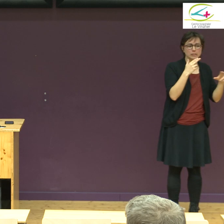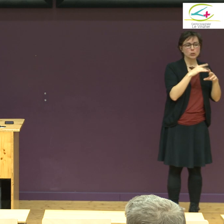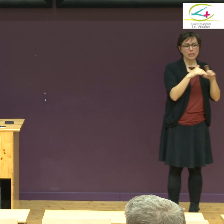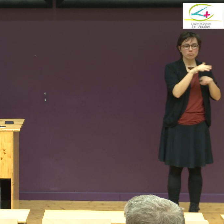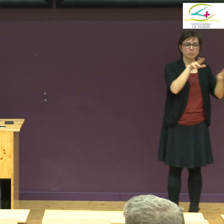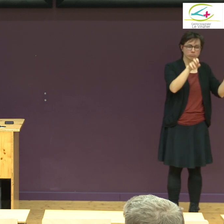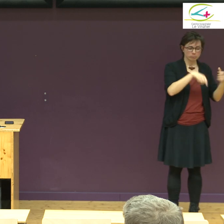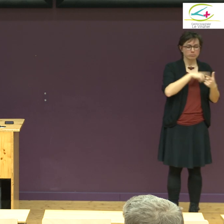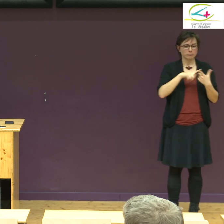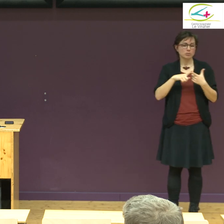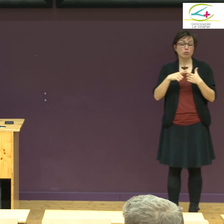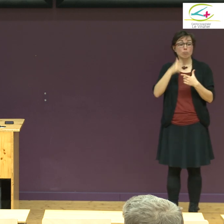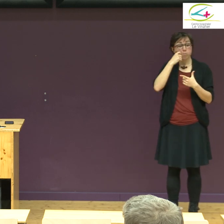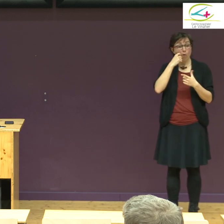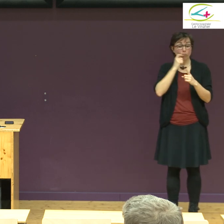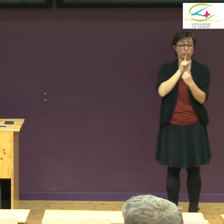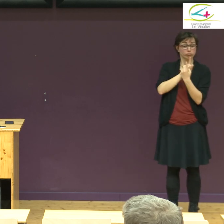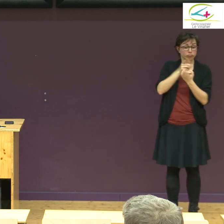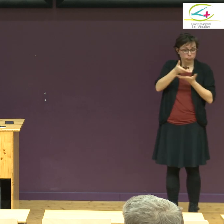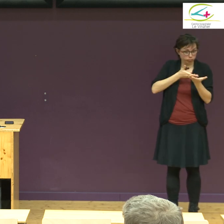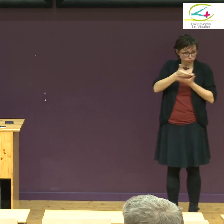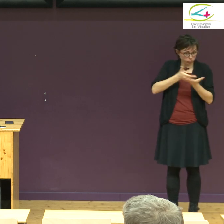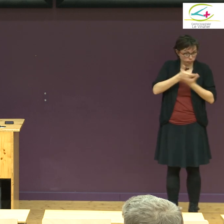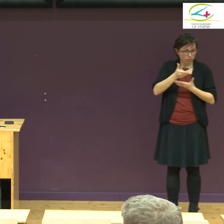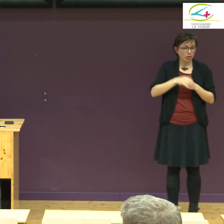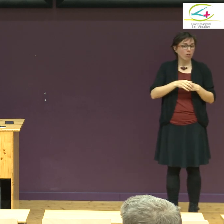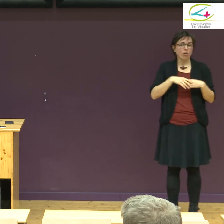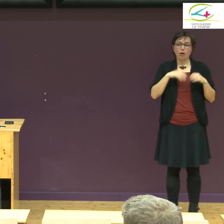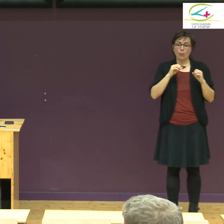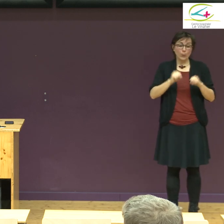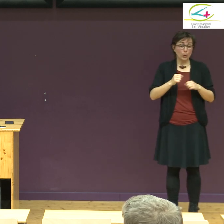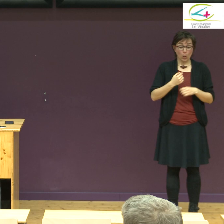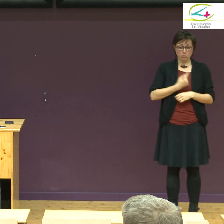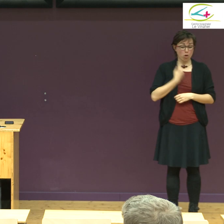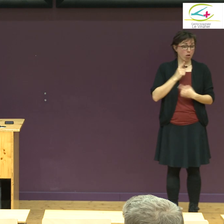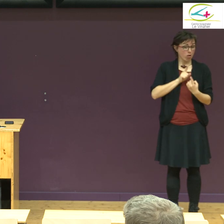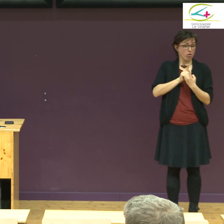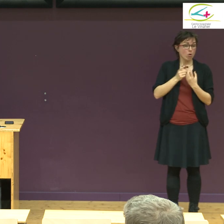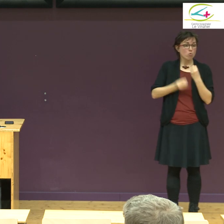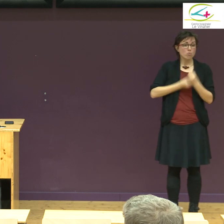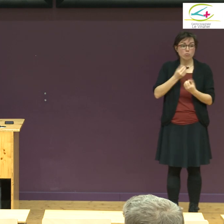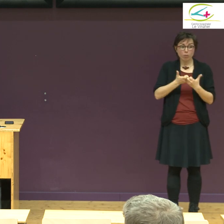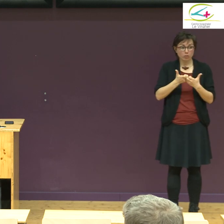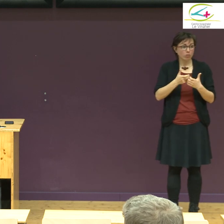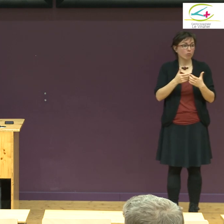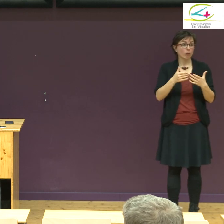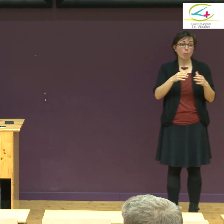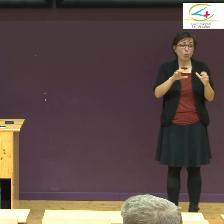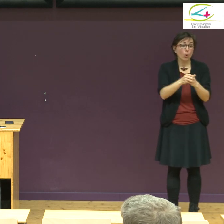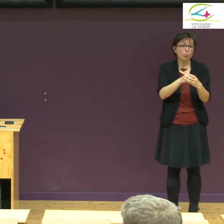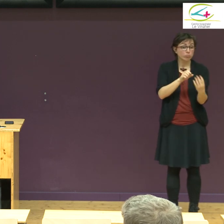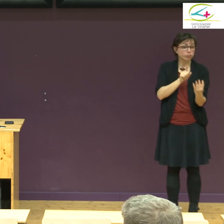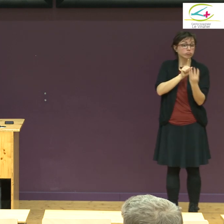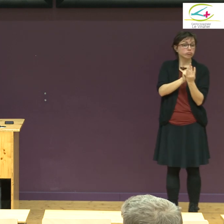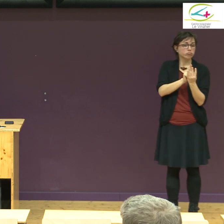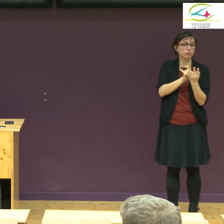en présentiel, donc en face-face, sous différentes formes, ça peut être de l'entraide individuelle, ça peut être de l'entraide sous forme groupale, donc avec